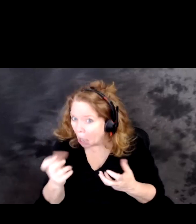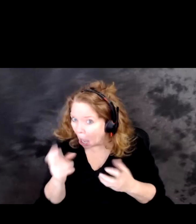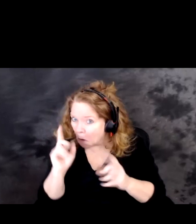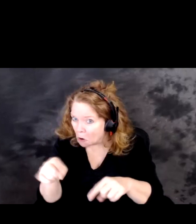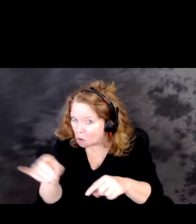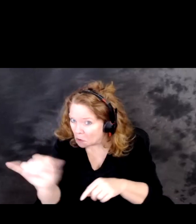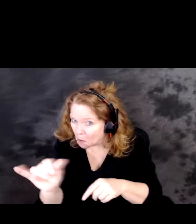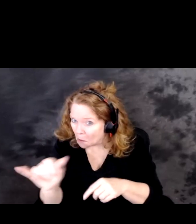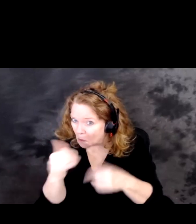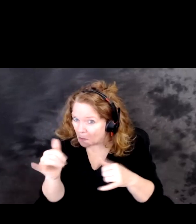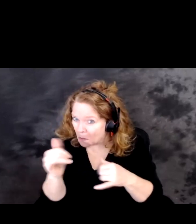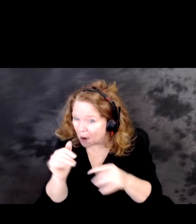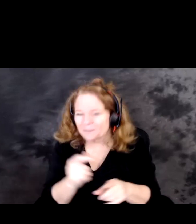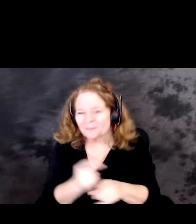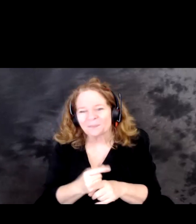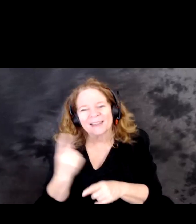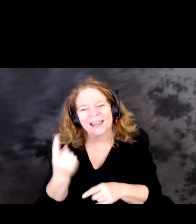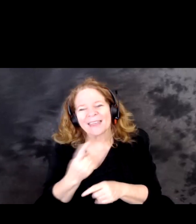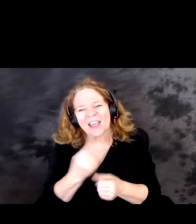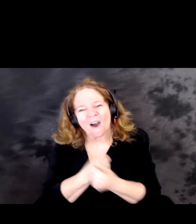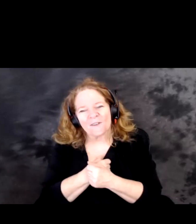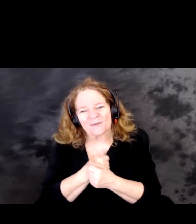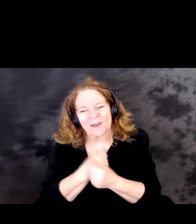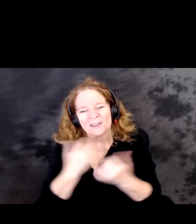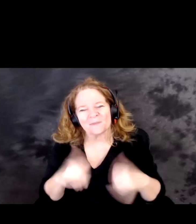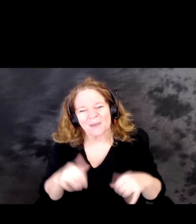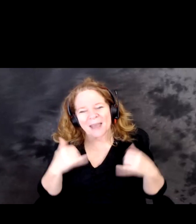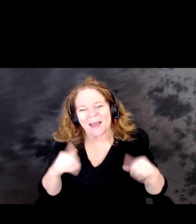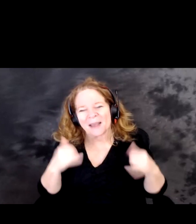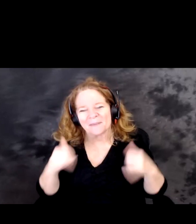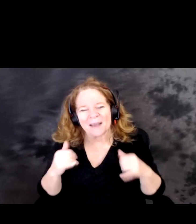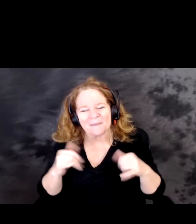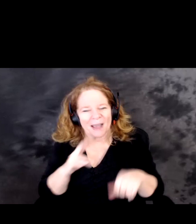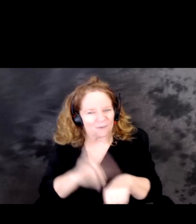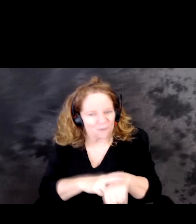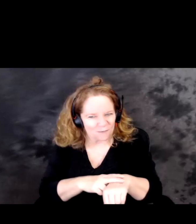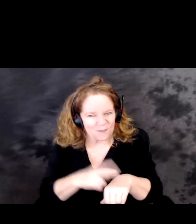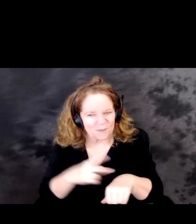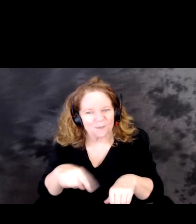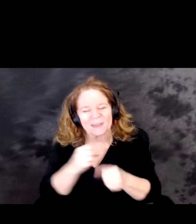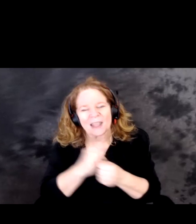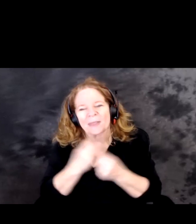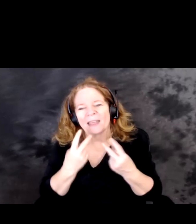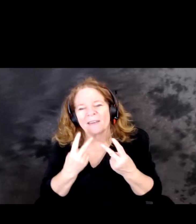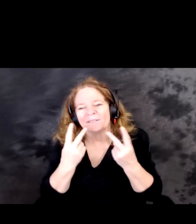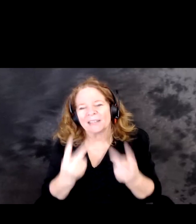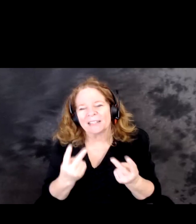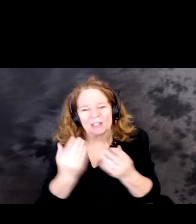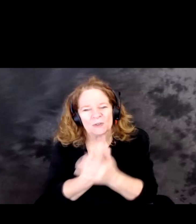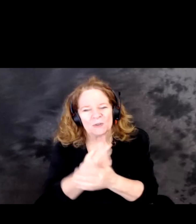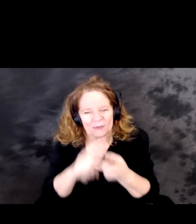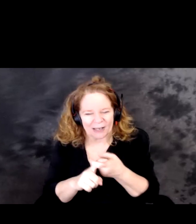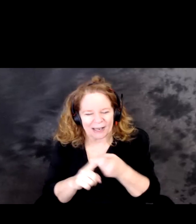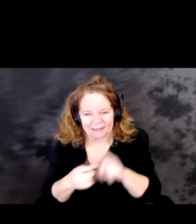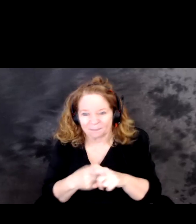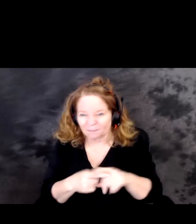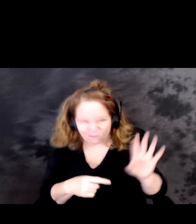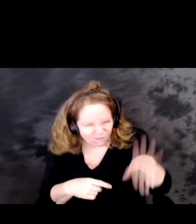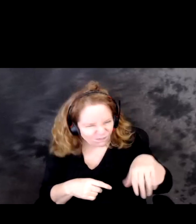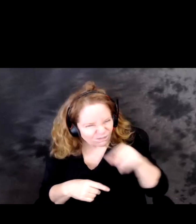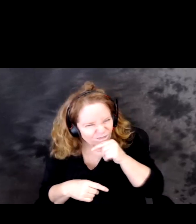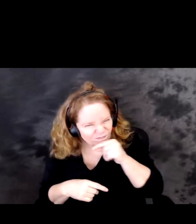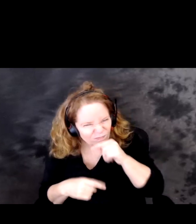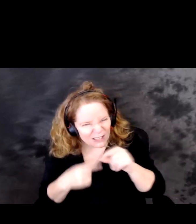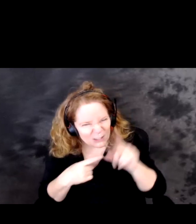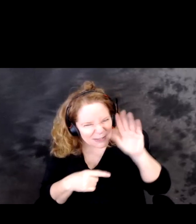te invite. Yo quiero ir también. Siempre quieren ir a jugar, niños y niñas. Les encanta ir a visitar y hacer nuevos